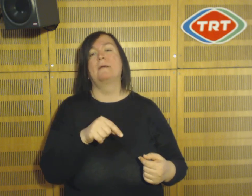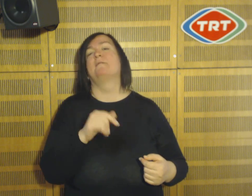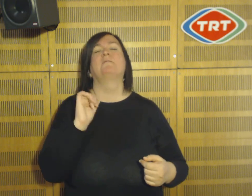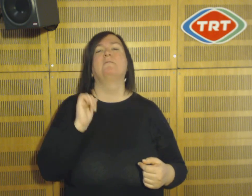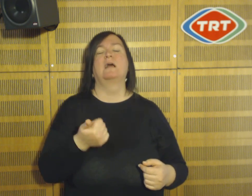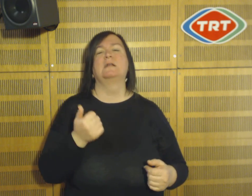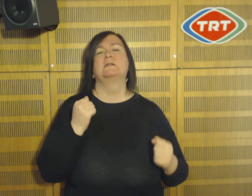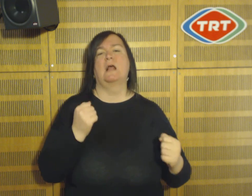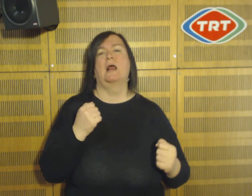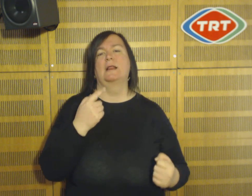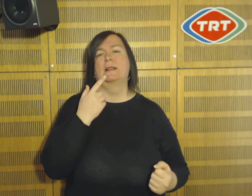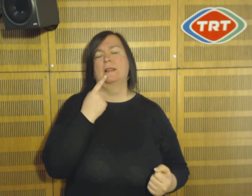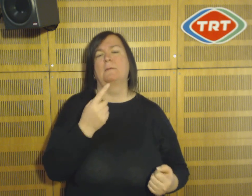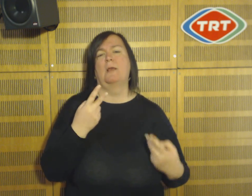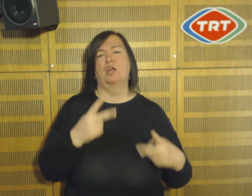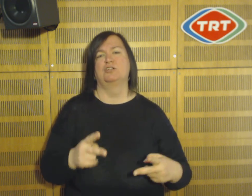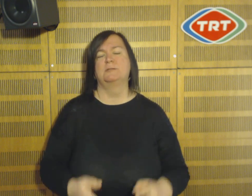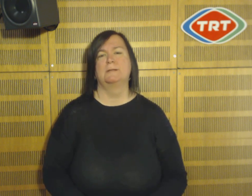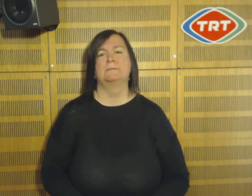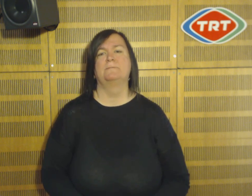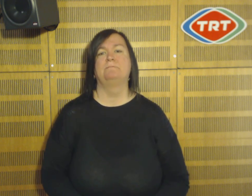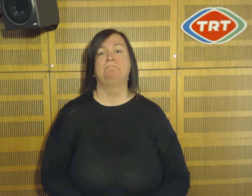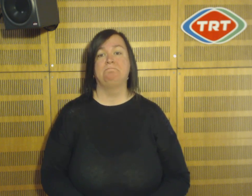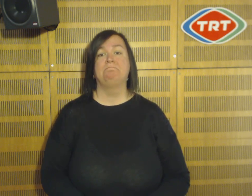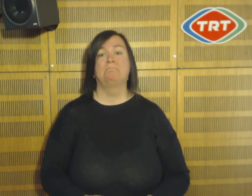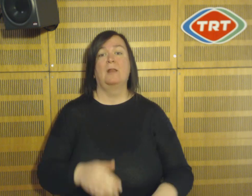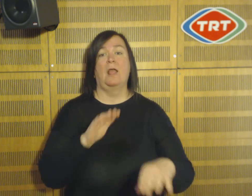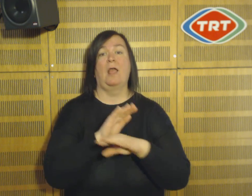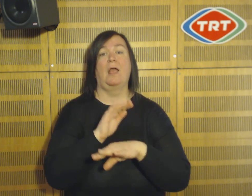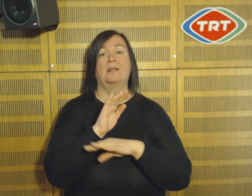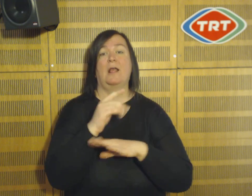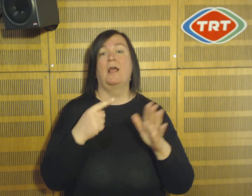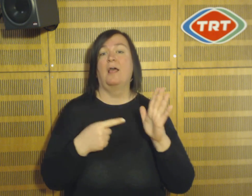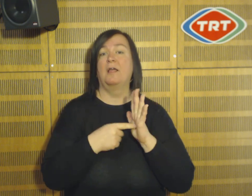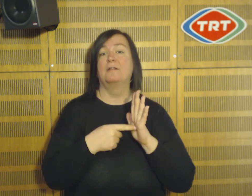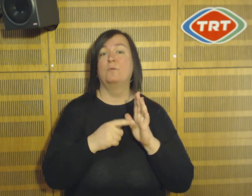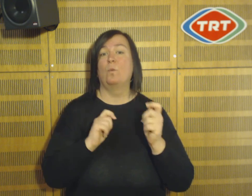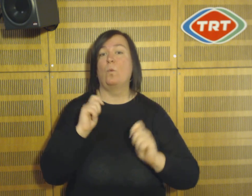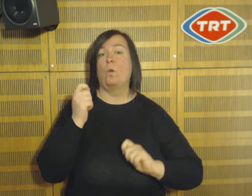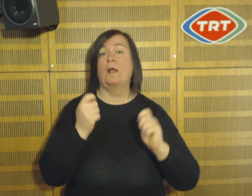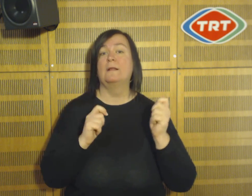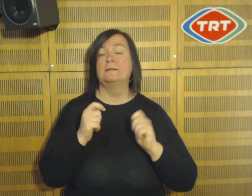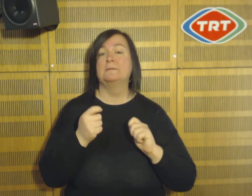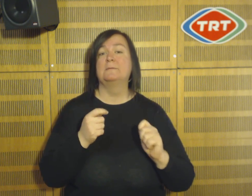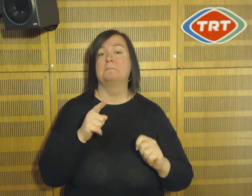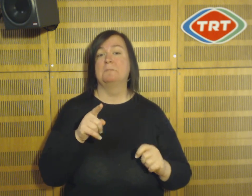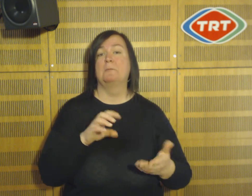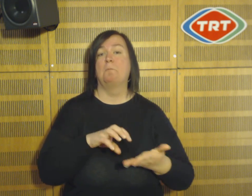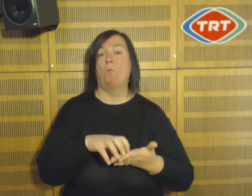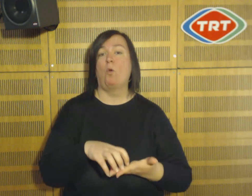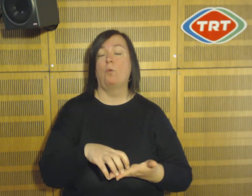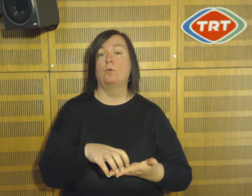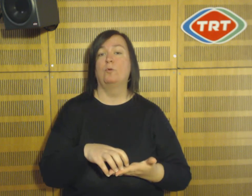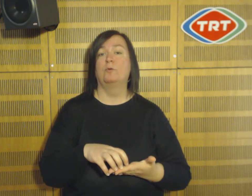sağladı diyebilirim açıkçası Evet hayatınızın amacı doğrultusunda kullandınız sendromun bir bölümünü Galiba evet